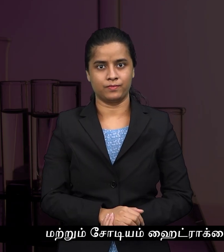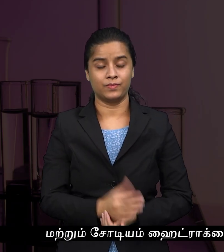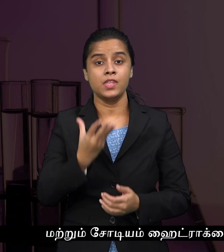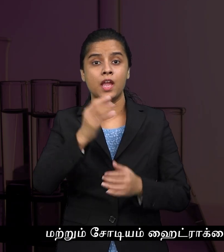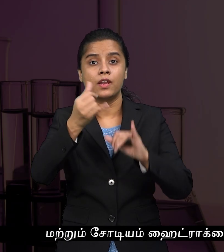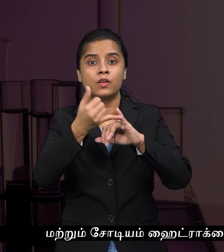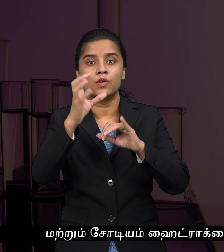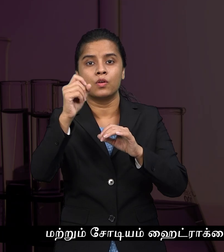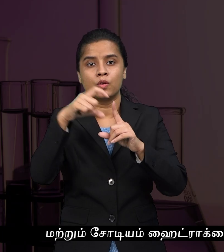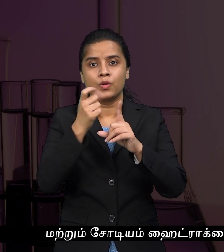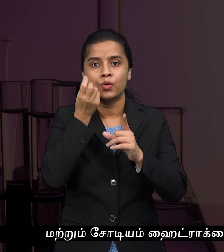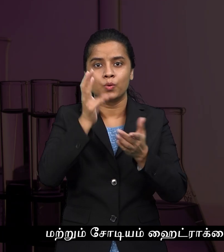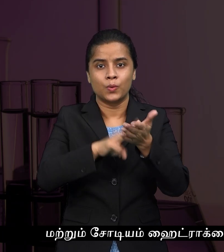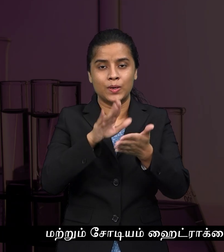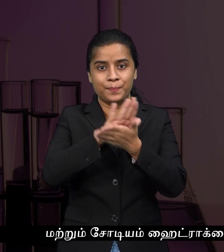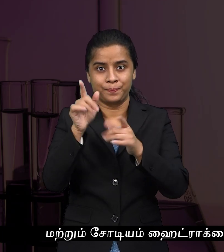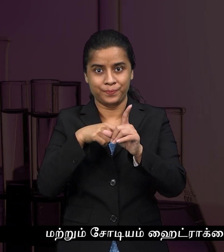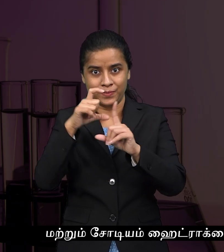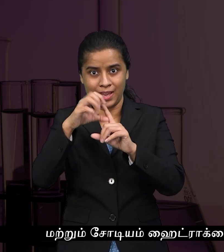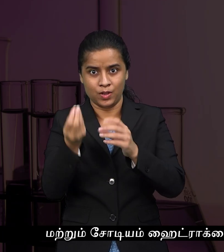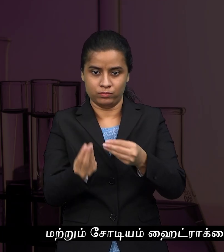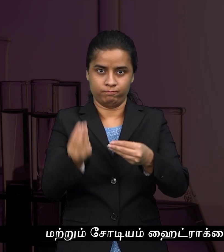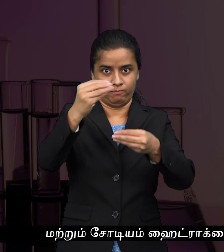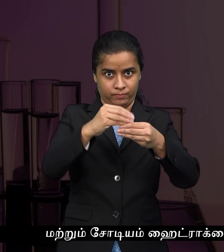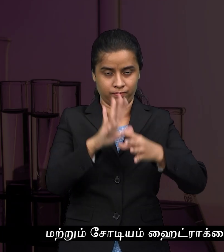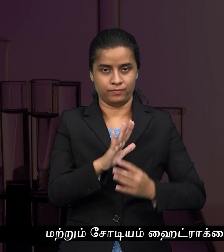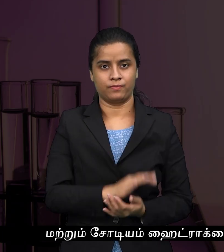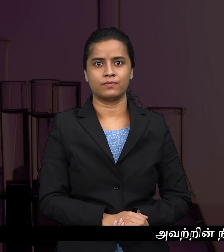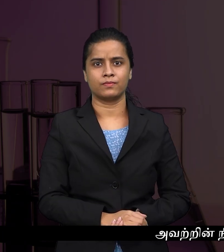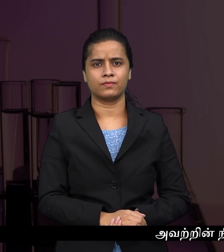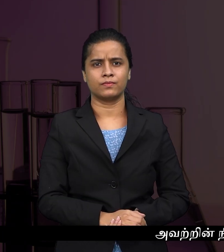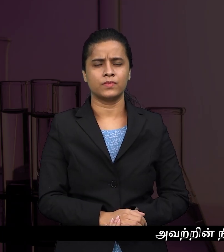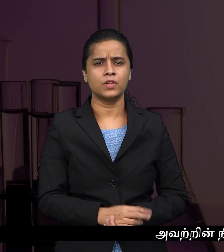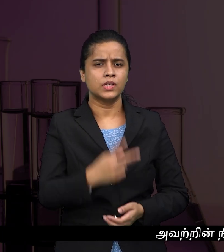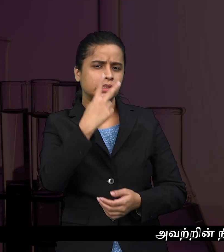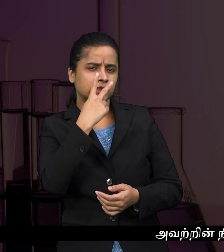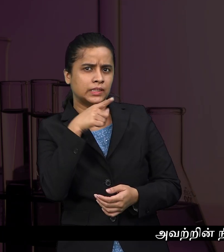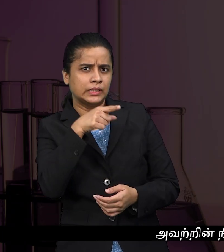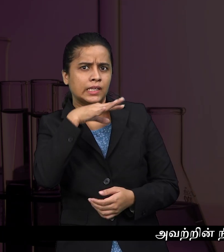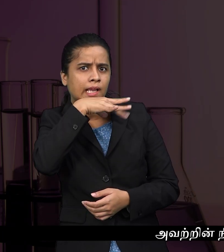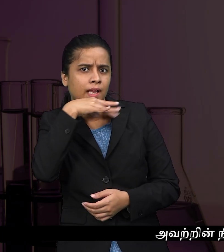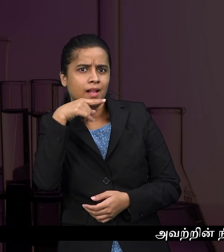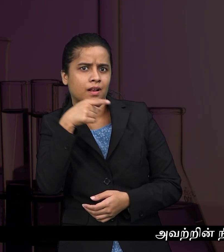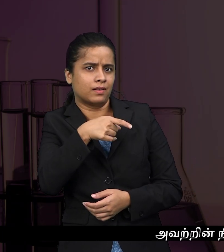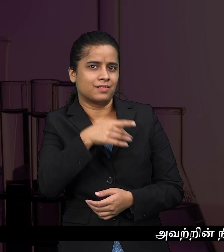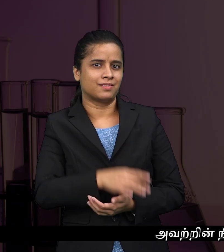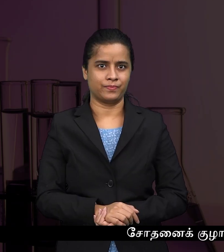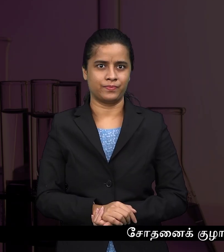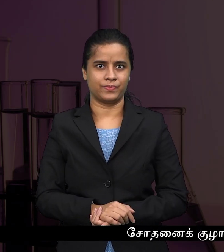மற்றும் சோடியம் ஹைட்ராக்சைடு ஆகியவற்றை எடுத்துக்கொள்ளுங்கள். அவற்றின் நிறங்களை பாருங்கள்.